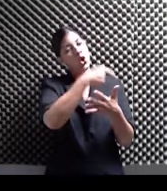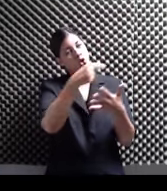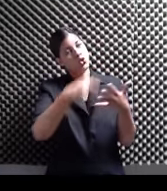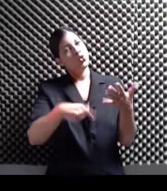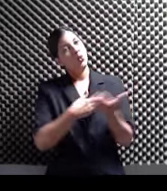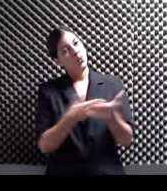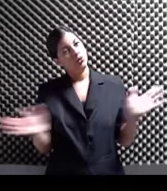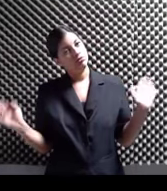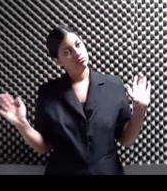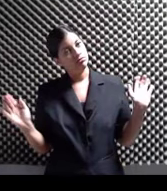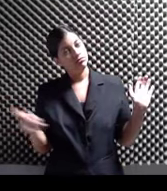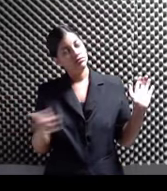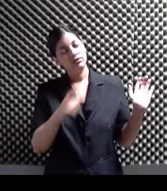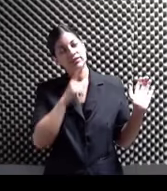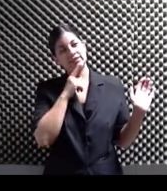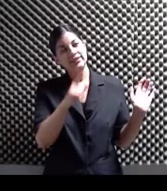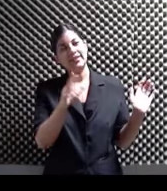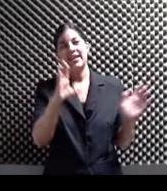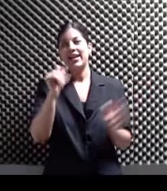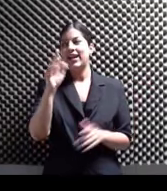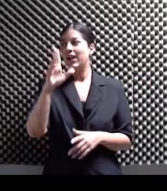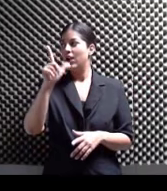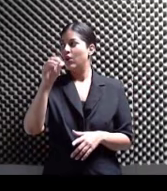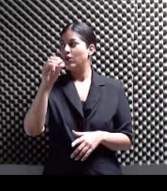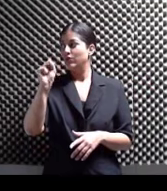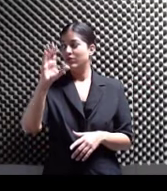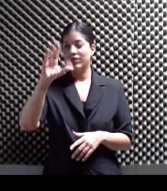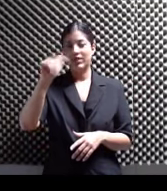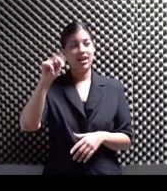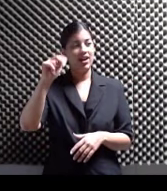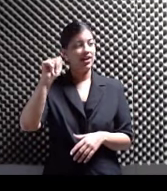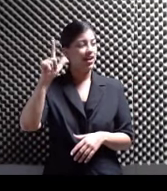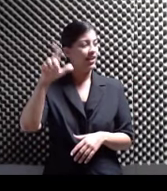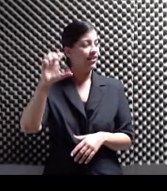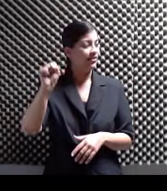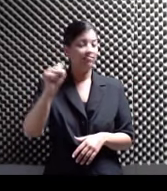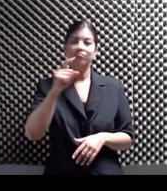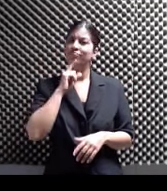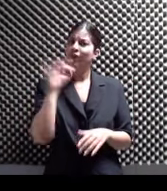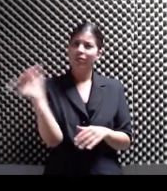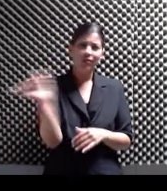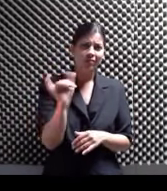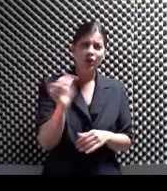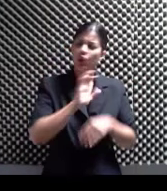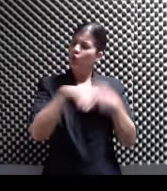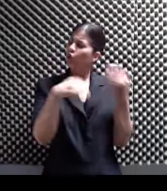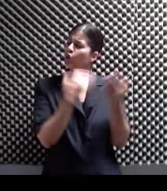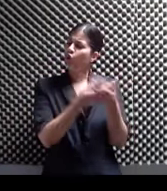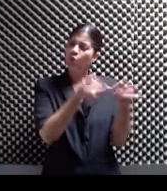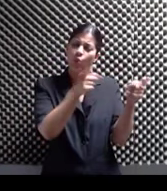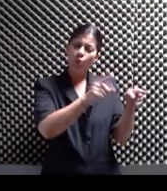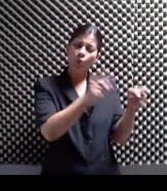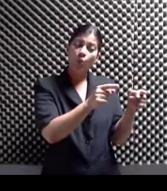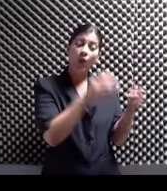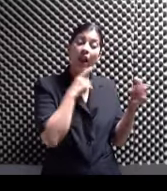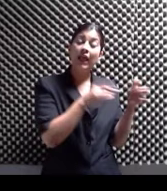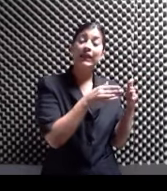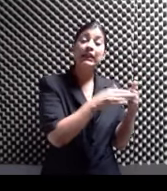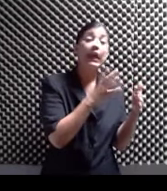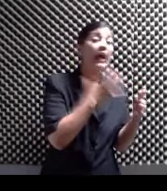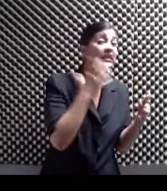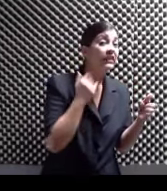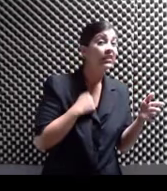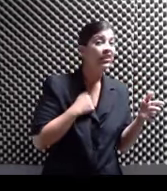Eso es un texto de Carlos Canales. Ajá. Y se habla de eso mismo, de la esquina caliente del barrio. Todo lo que puede suceder en las esquinas calientes, pero